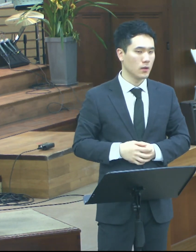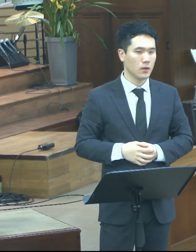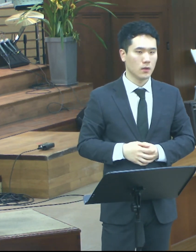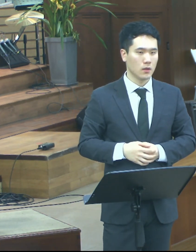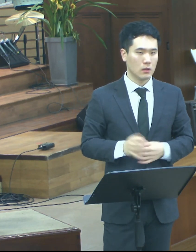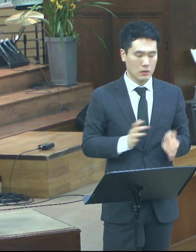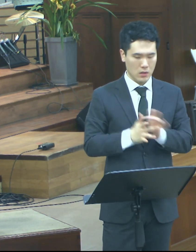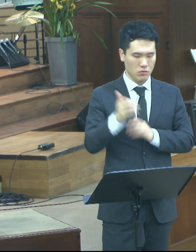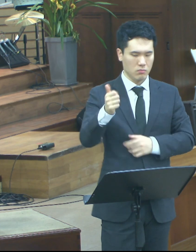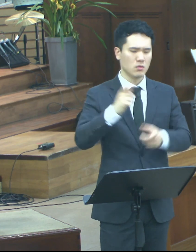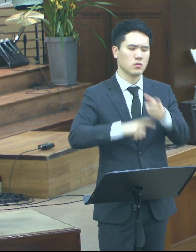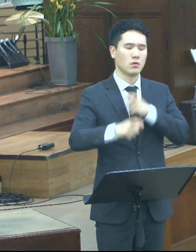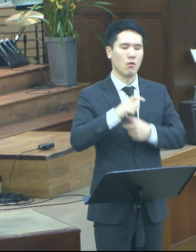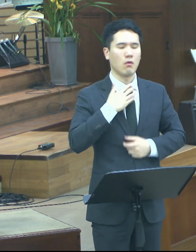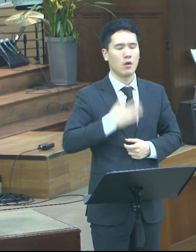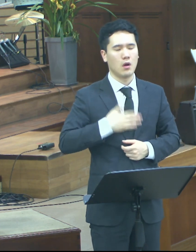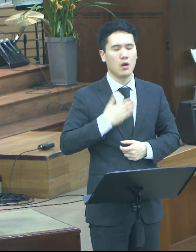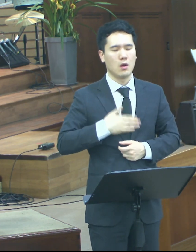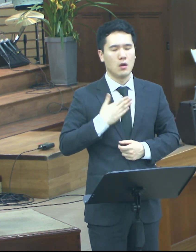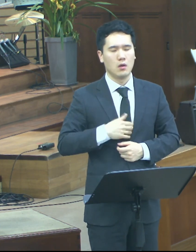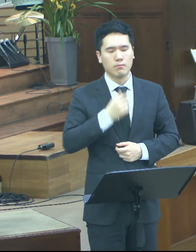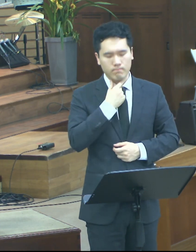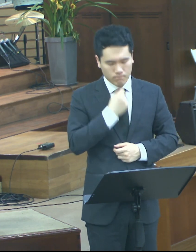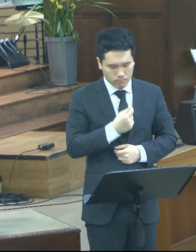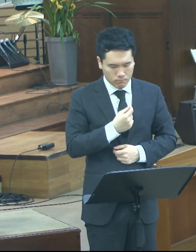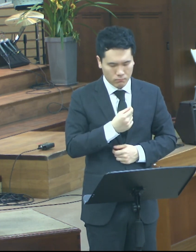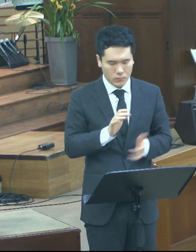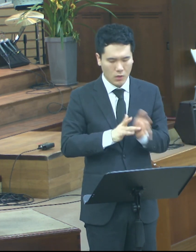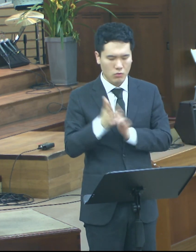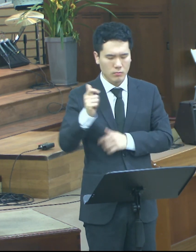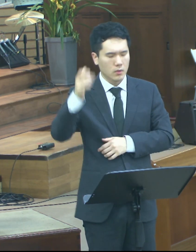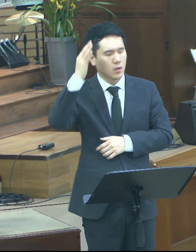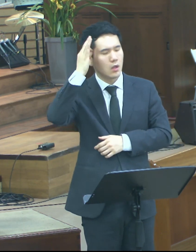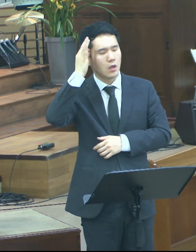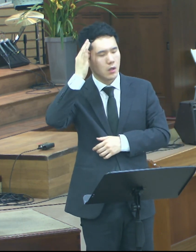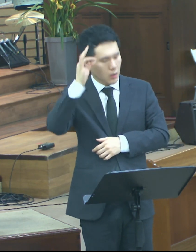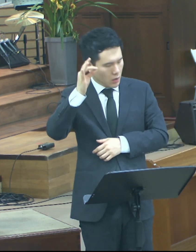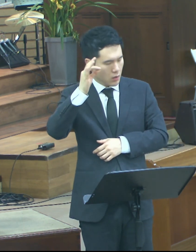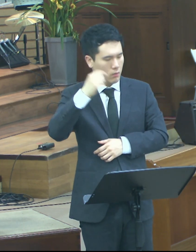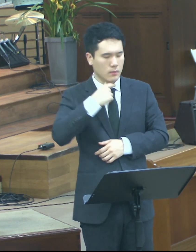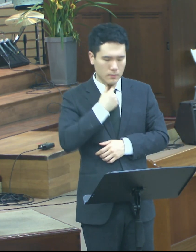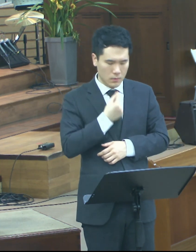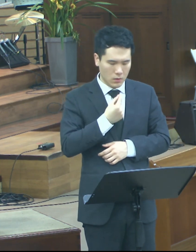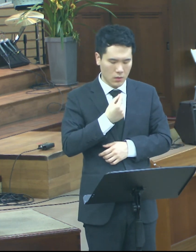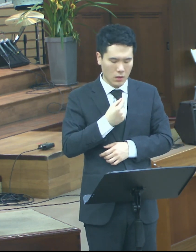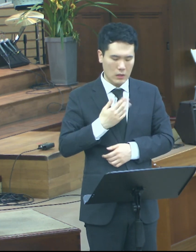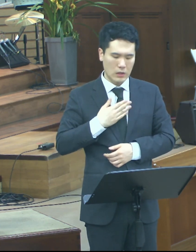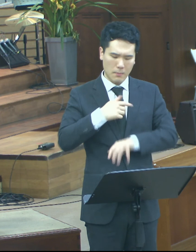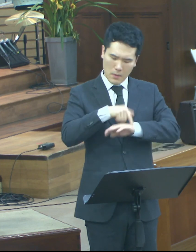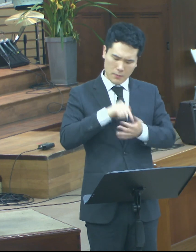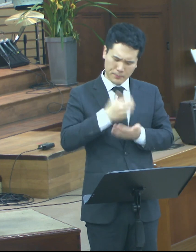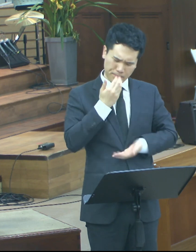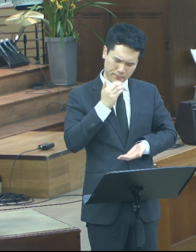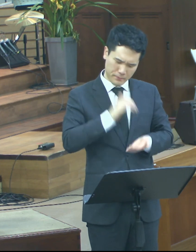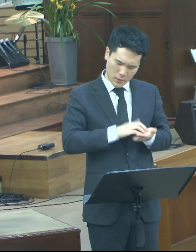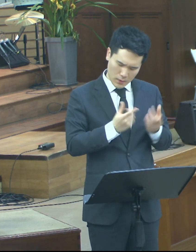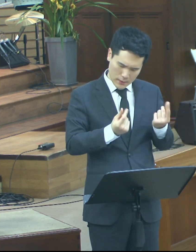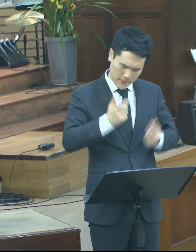예수님을 더 알게 하소서, 깨닫게 하소서, 마음이 둔해지지 않게 하소서, 눈을 열어